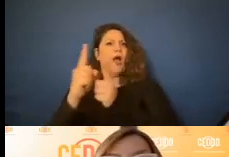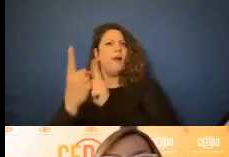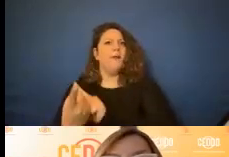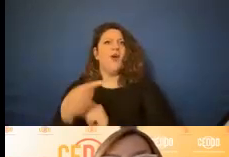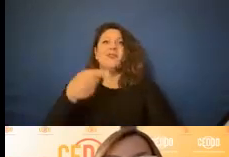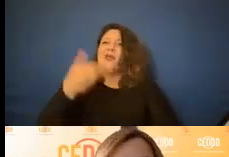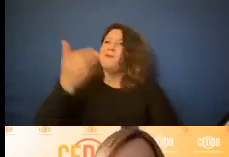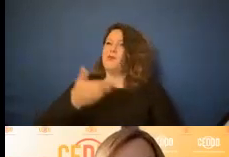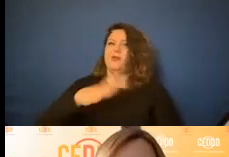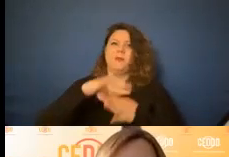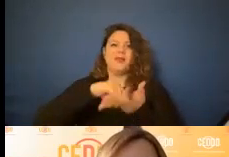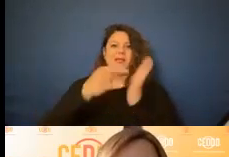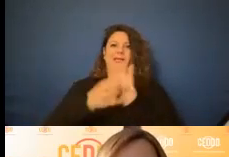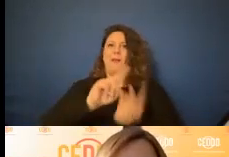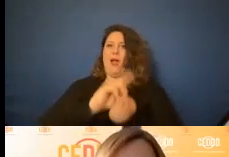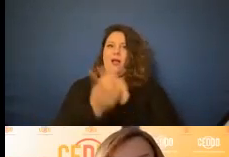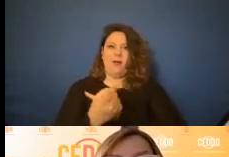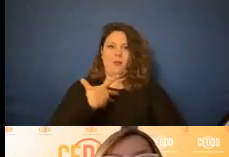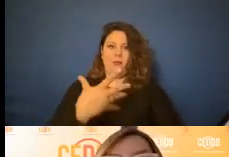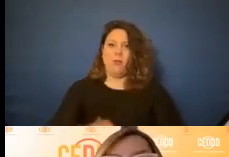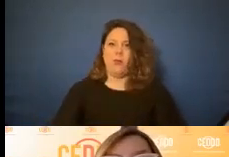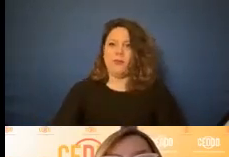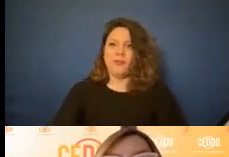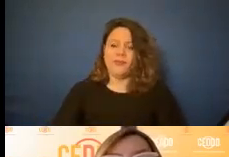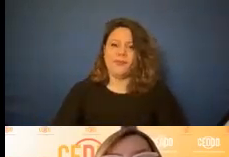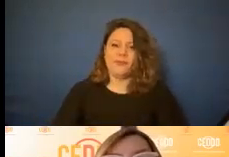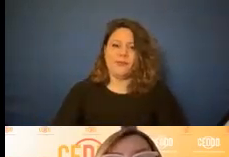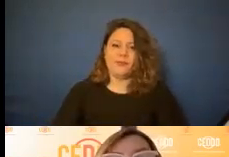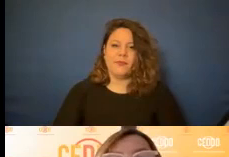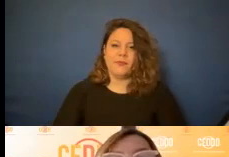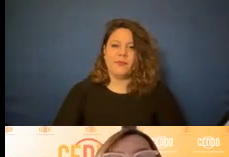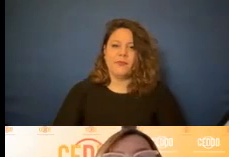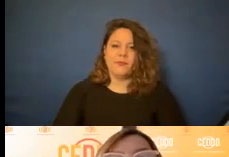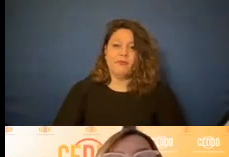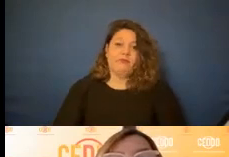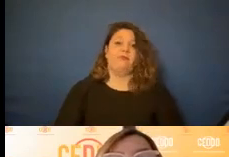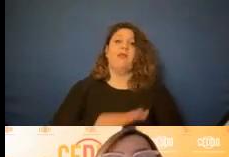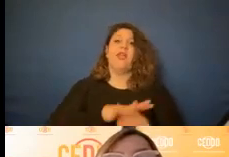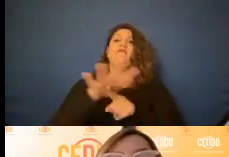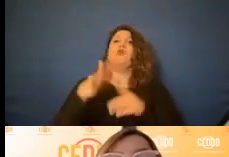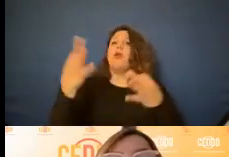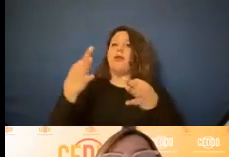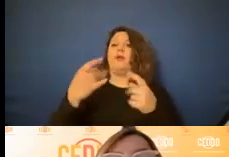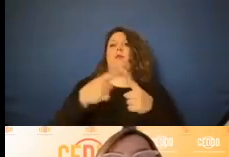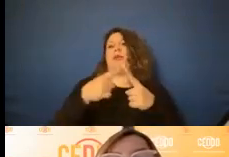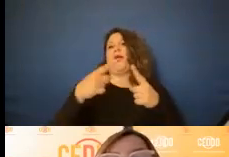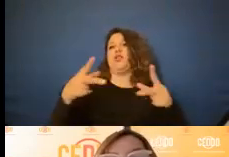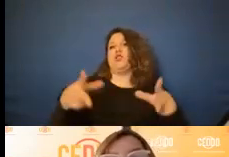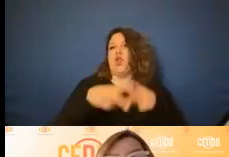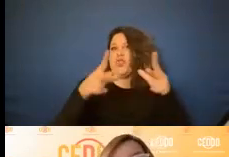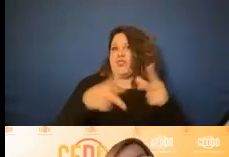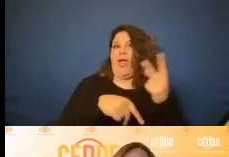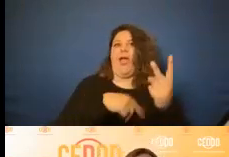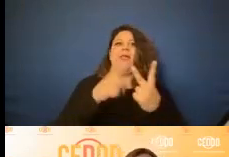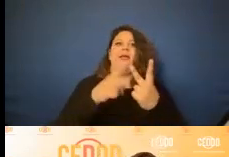para cambiar el sistema. Y hay que intervenir, desde luego, desde el factor social, incuestionable, desde el factor biológico